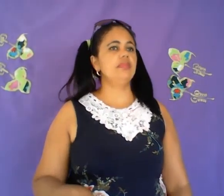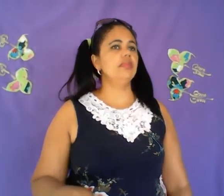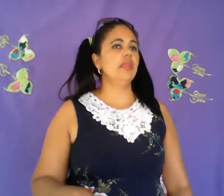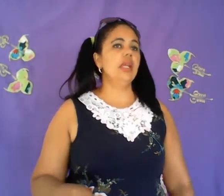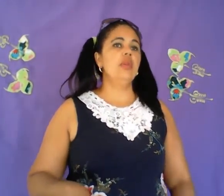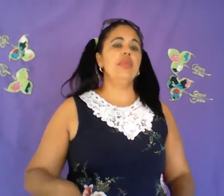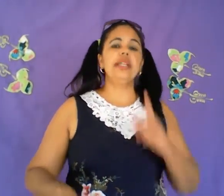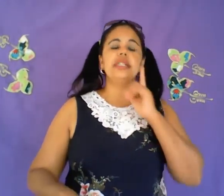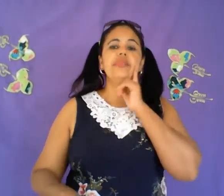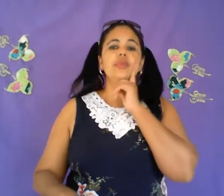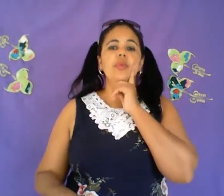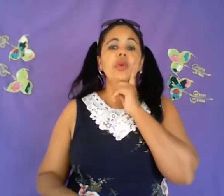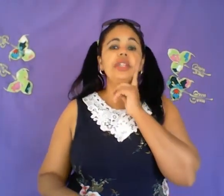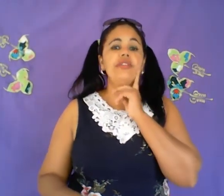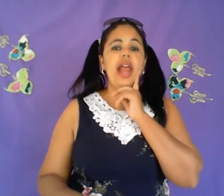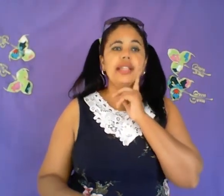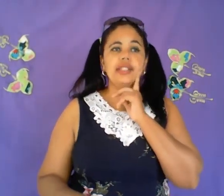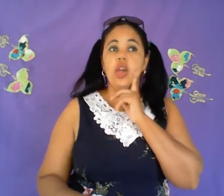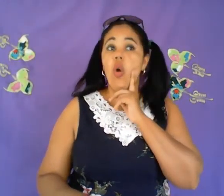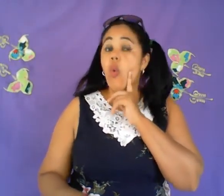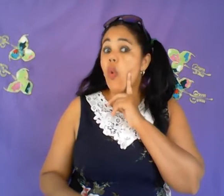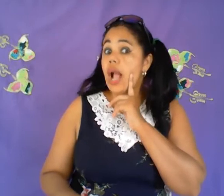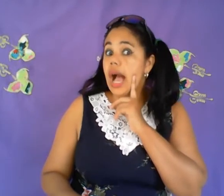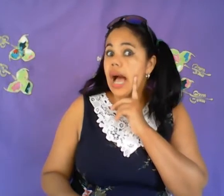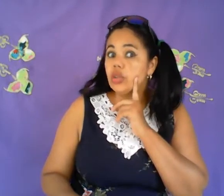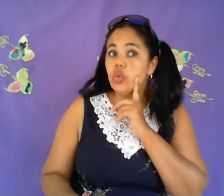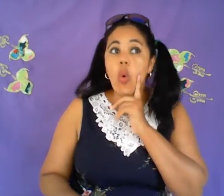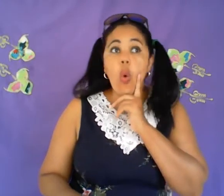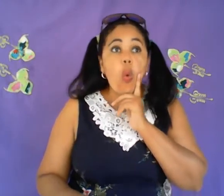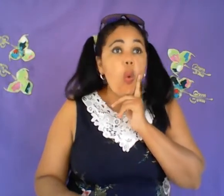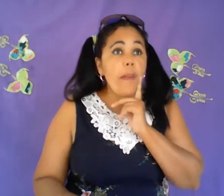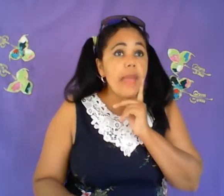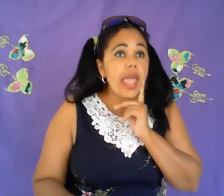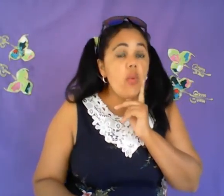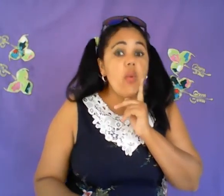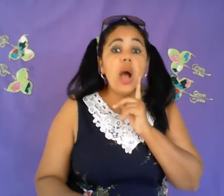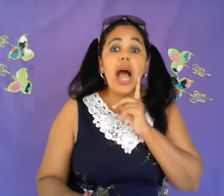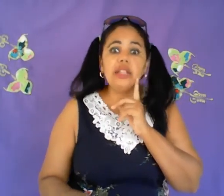Por exemplo, outra frase. O gato comeu o rato.